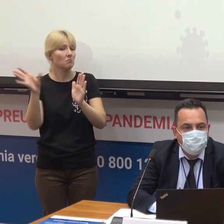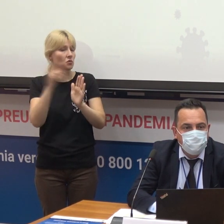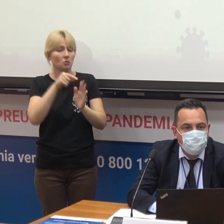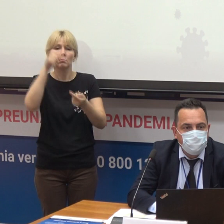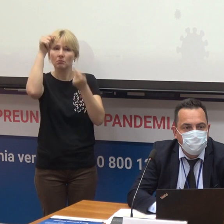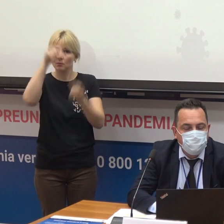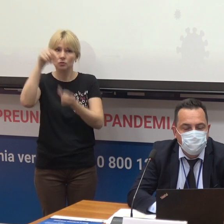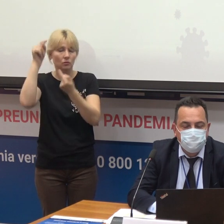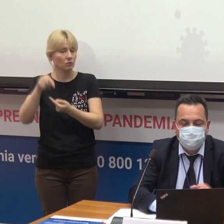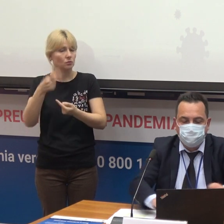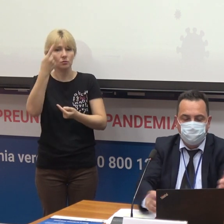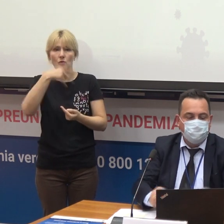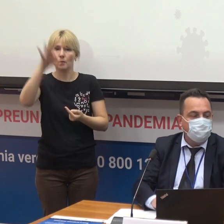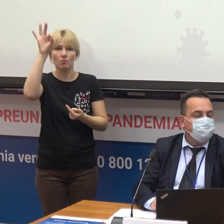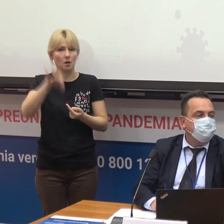corespunde integral